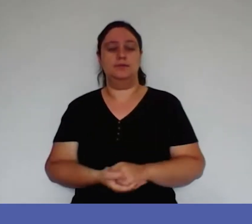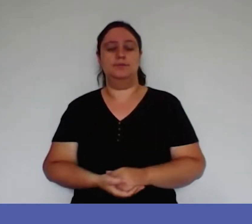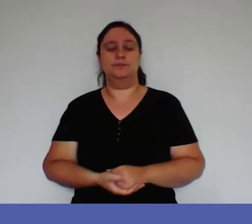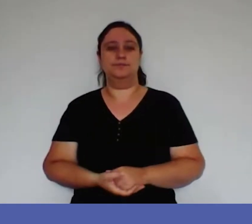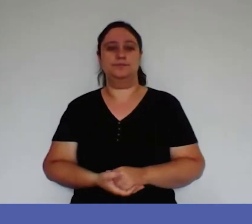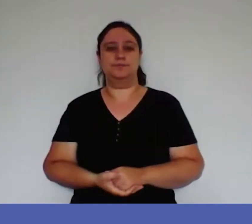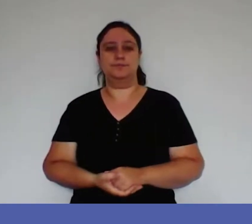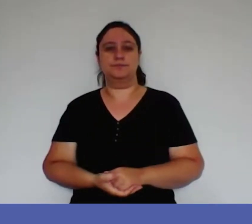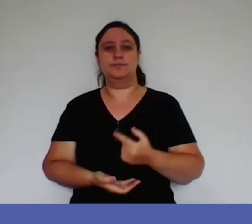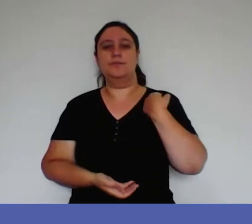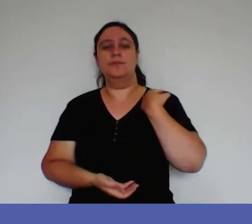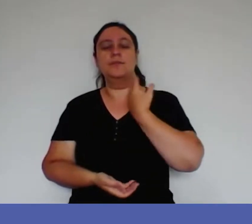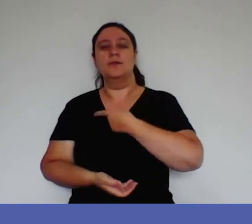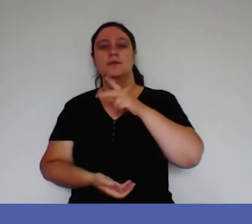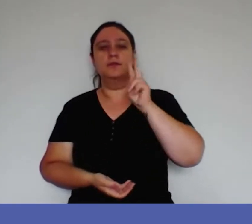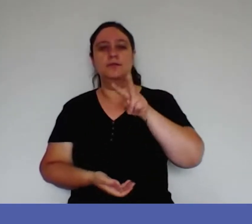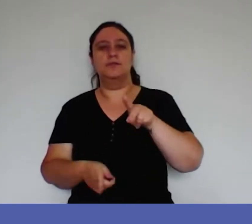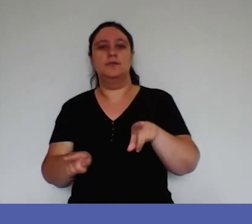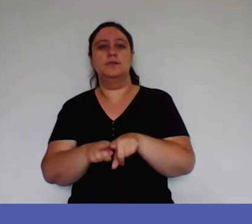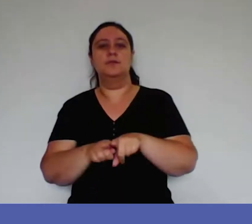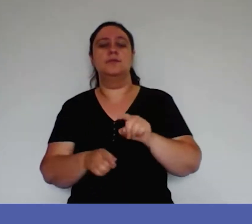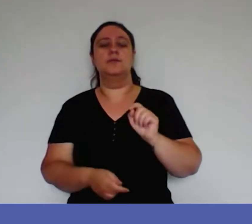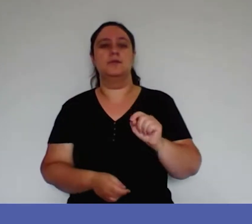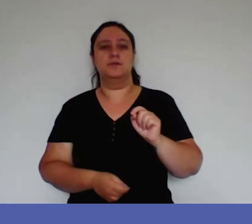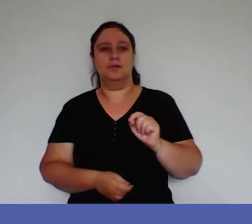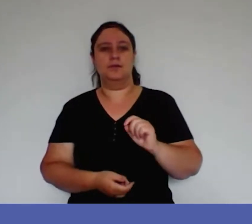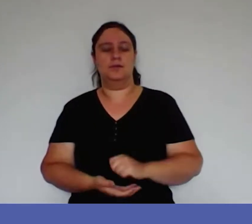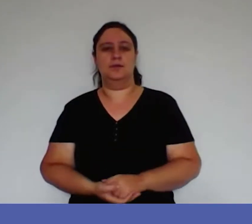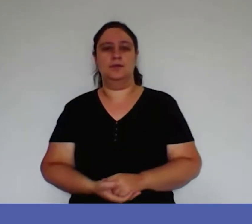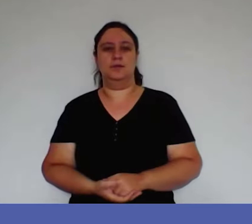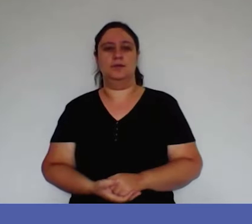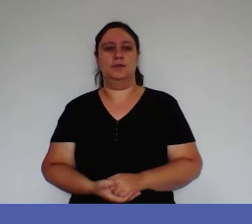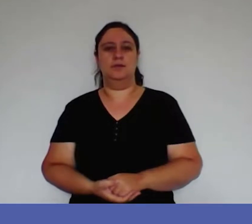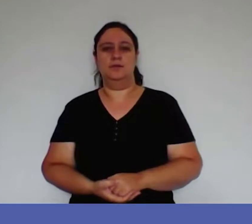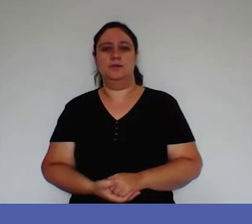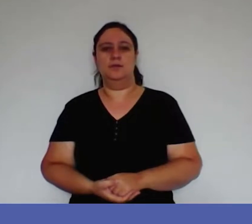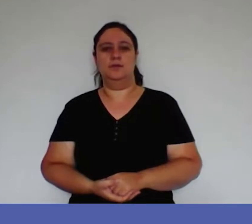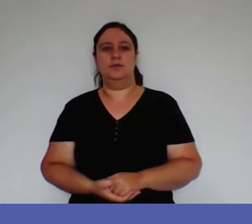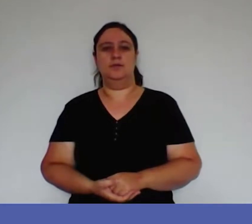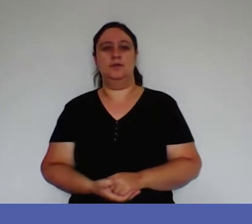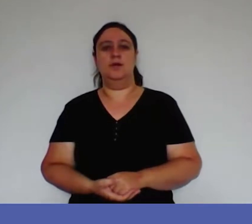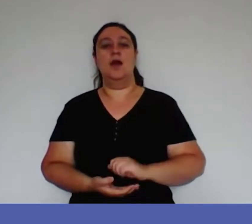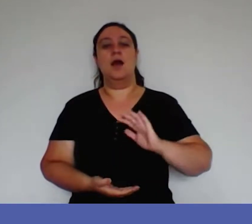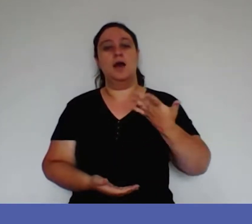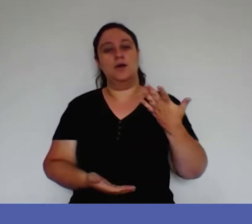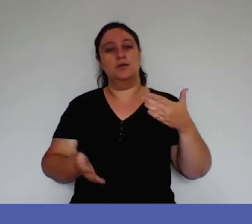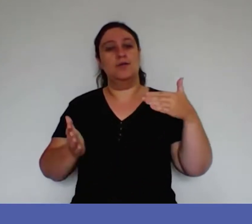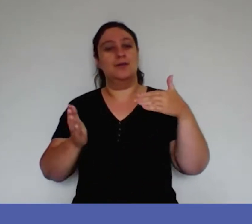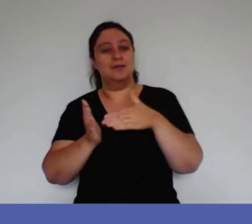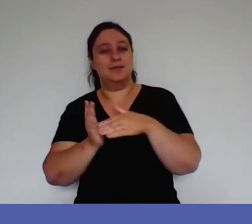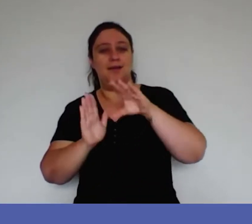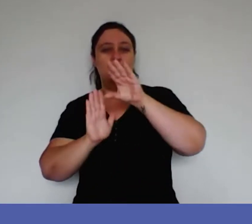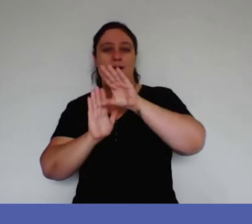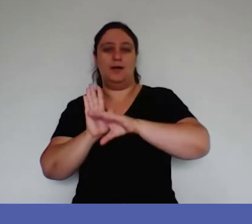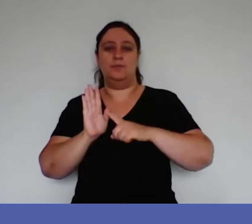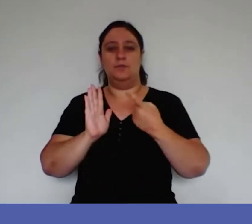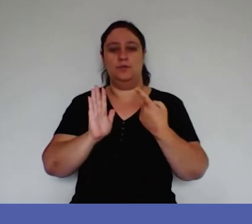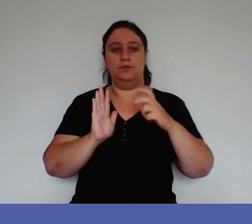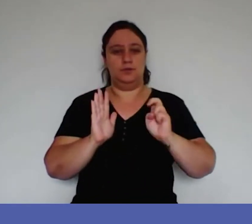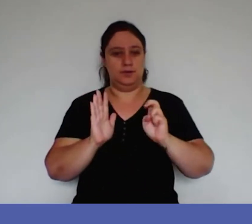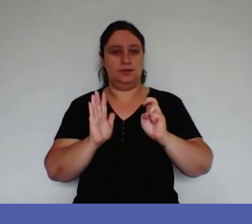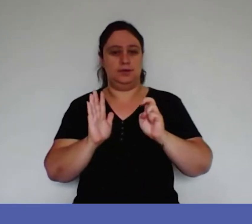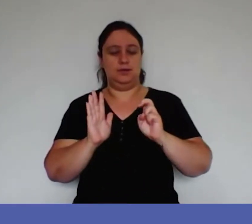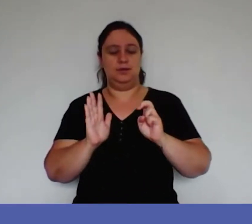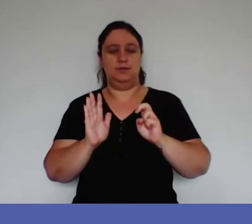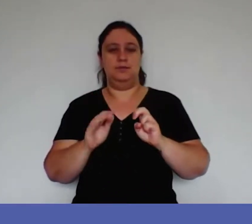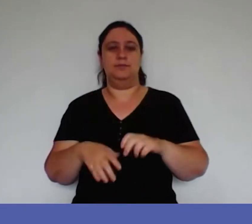vimos essa dinâmica, foi até o capítulo 15. No meio disso, ele também chamou os